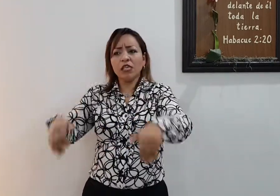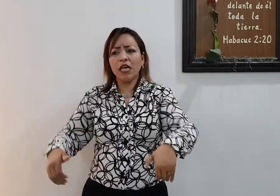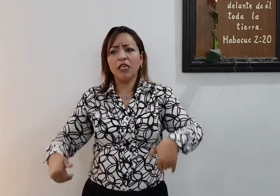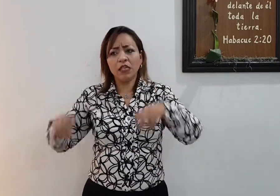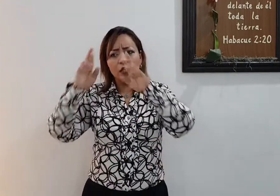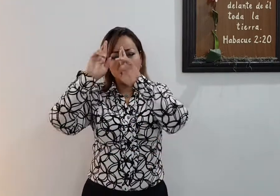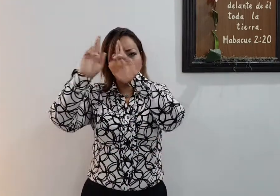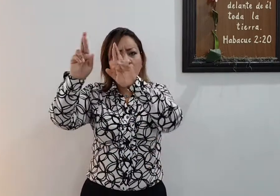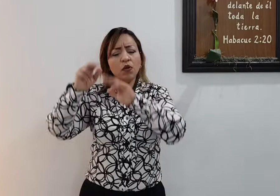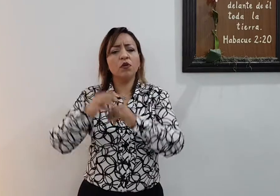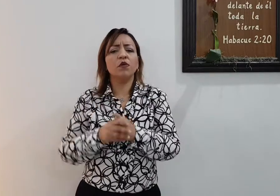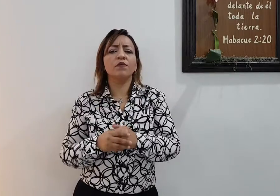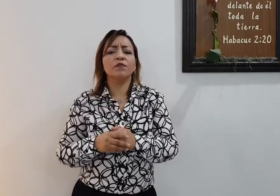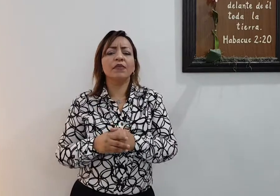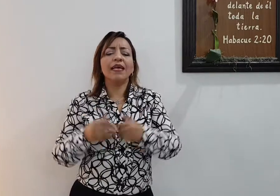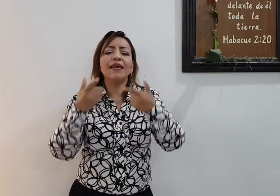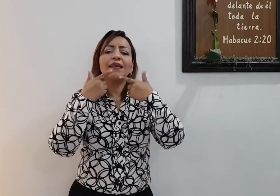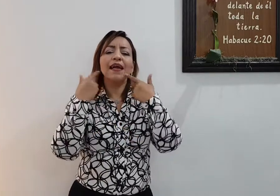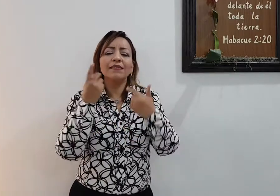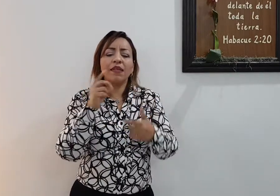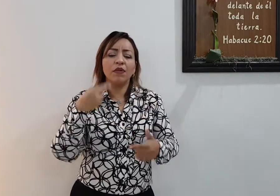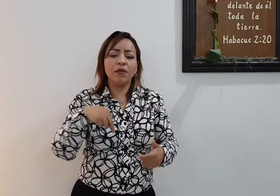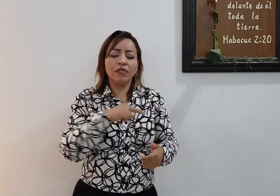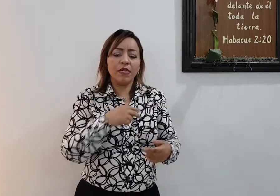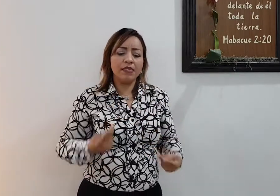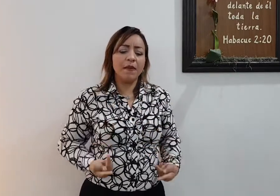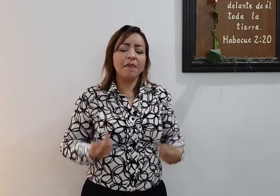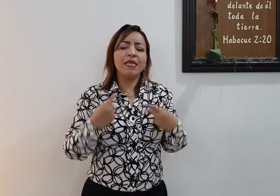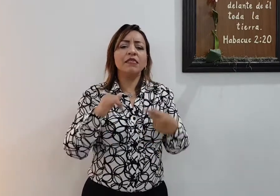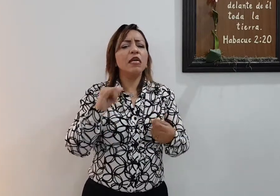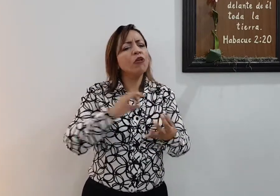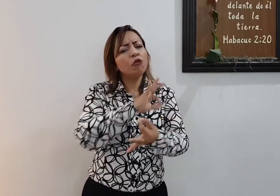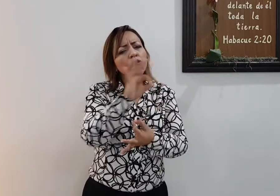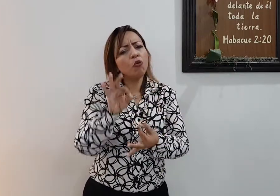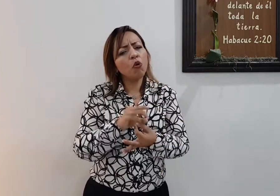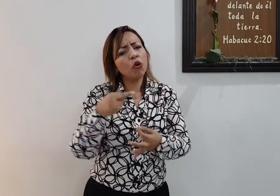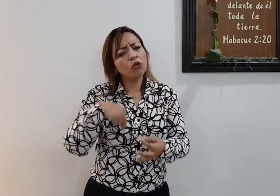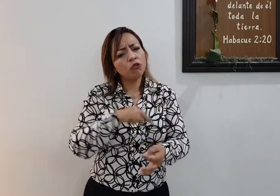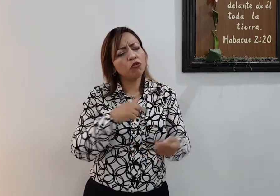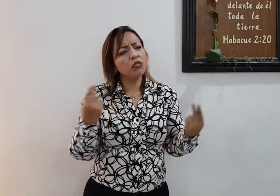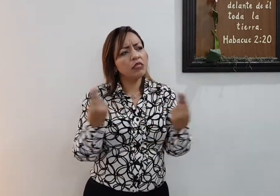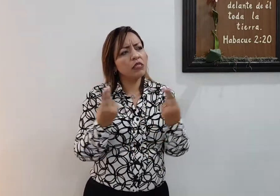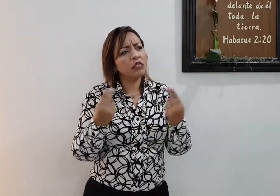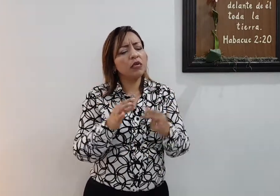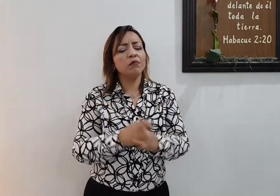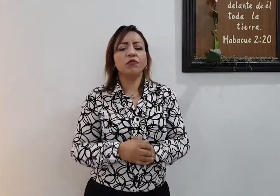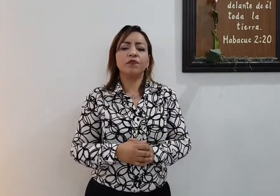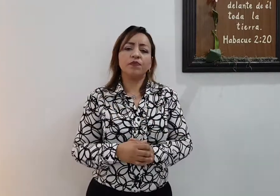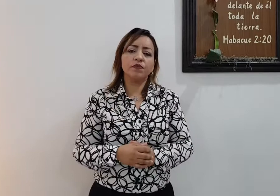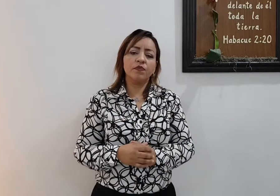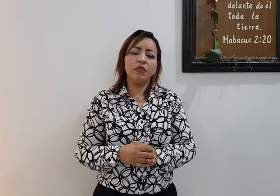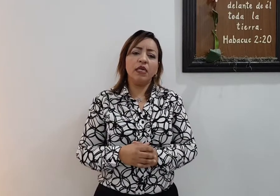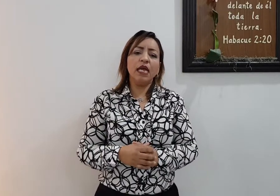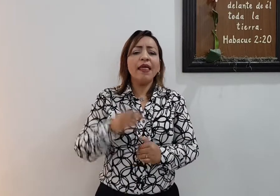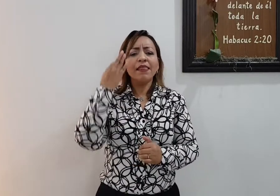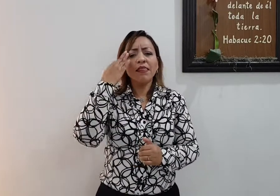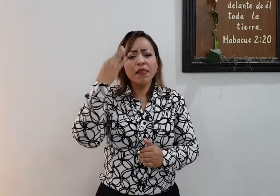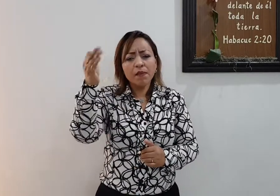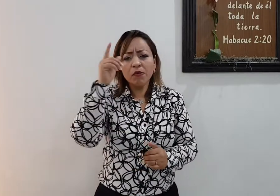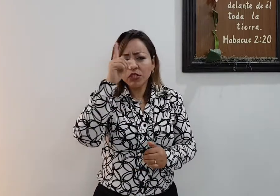y lo que nosotros necesitamos, ¿verdad? Muy bien. Tanto en tiempos difíciles como en tiempos de paz es importante